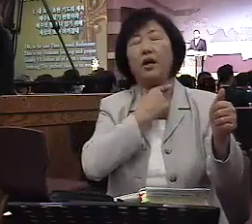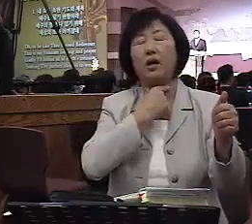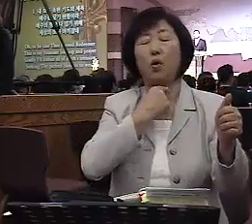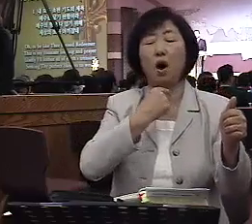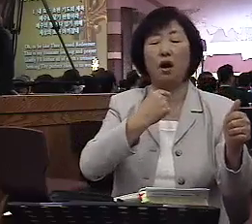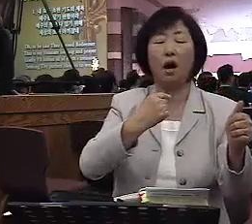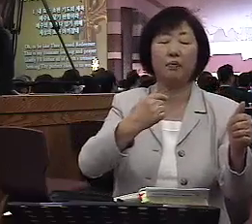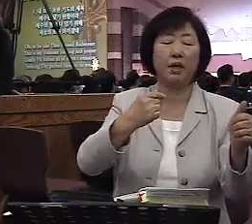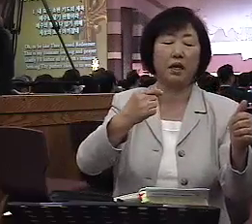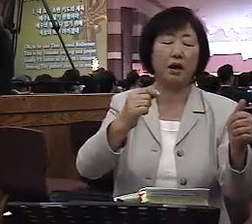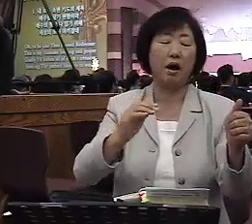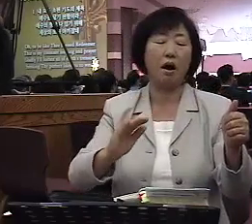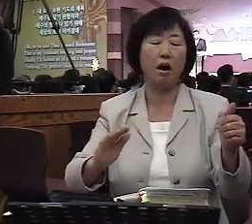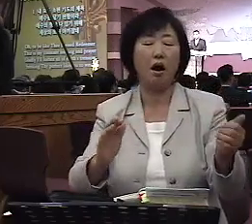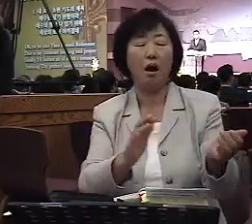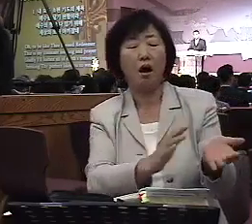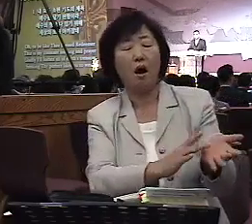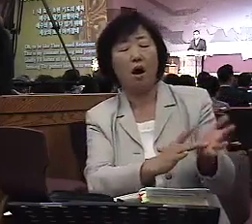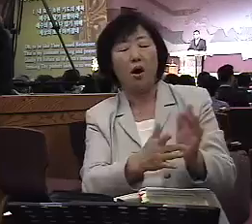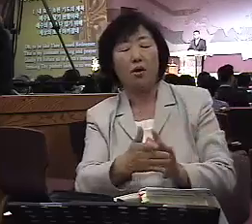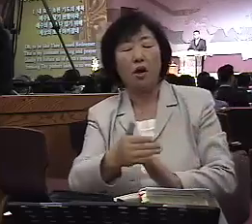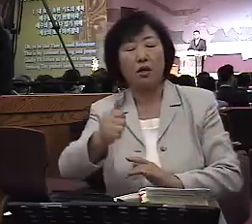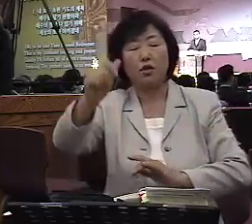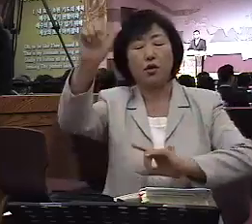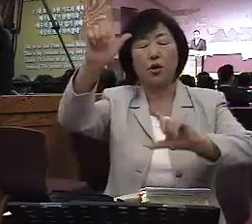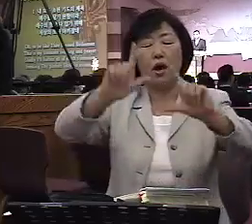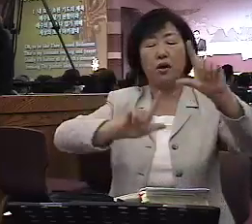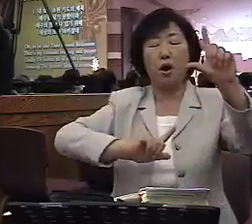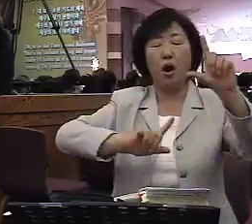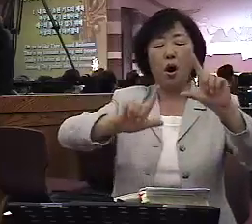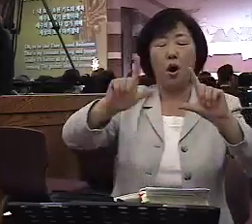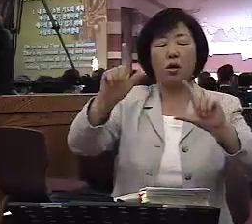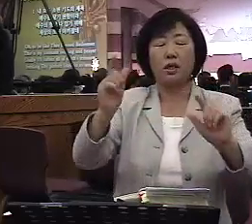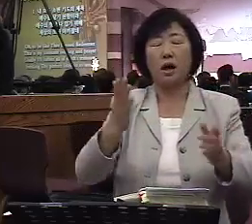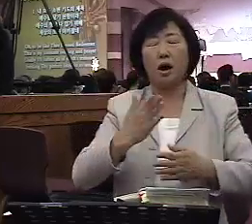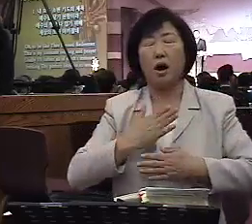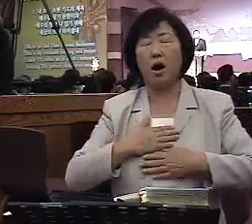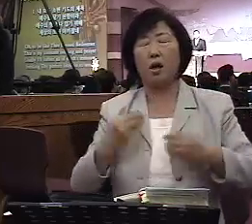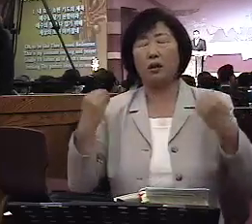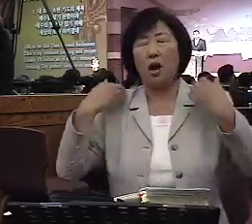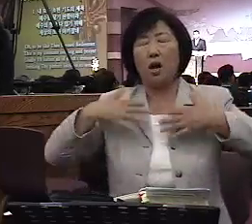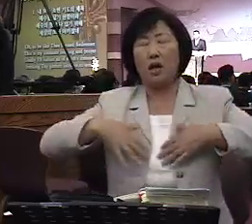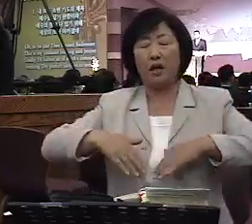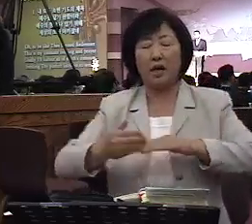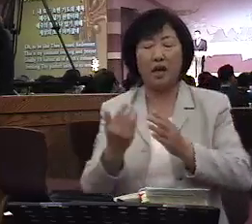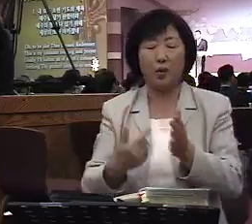담기 원하니라. 예수의 영상